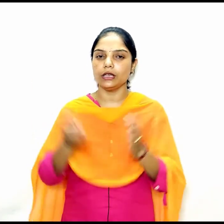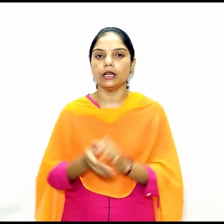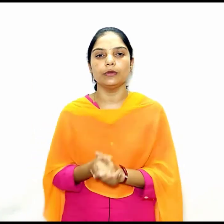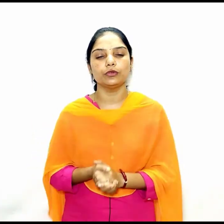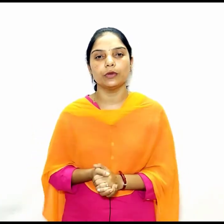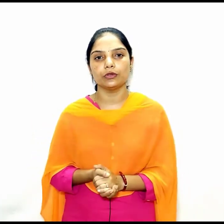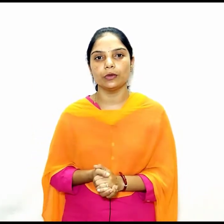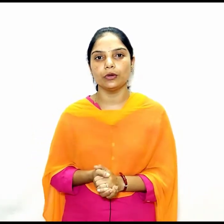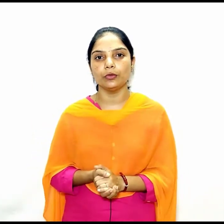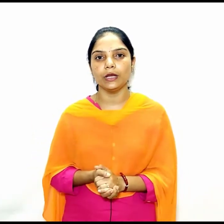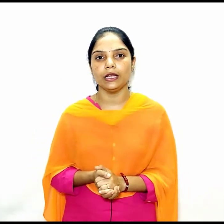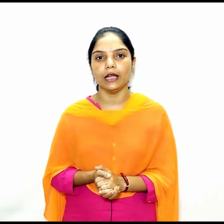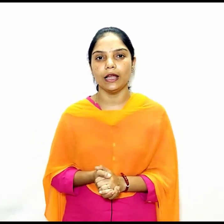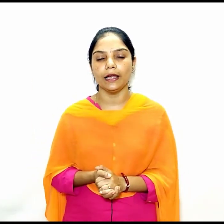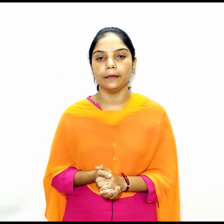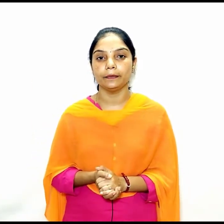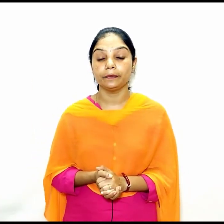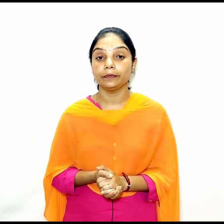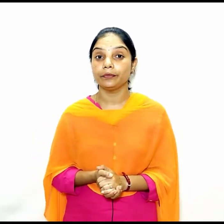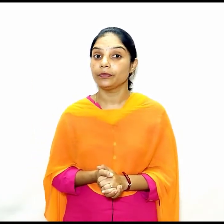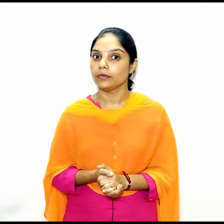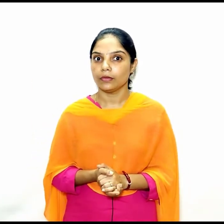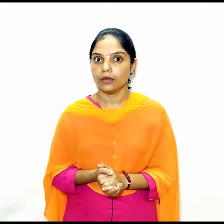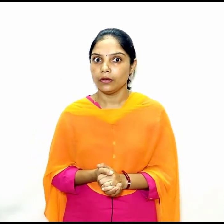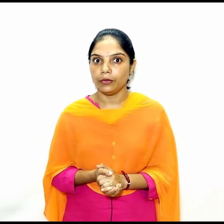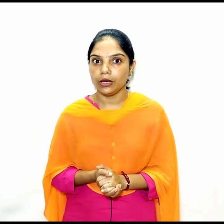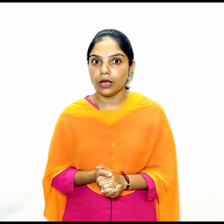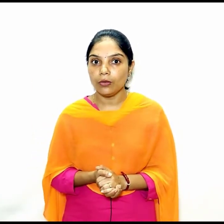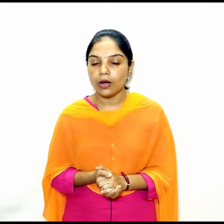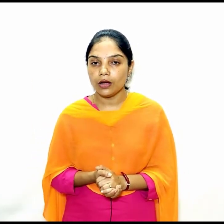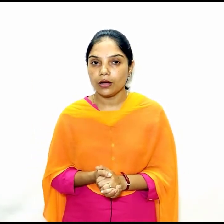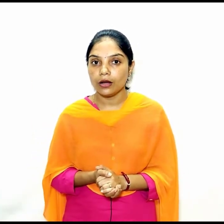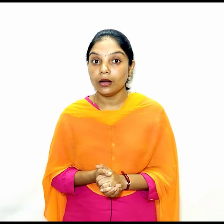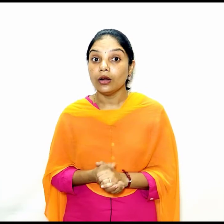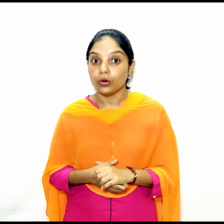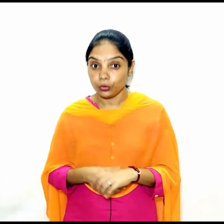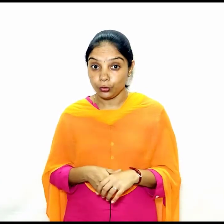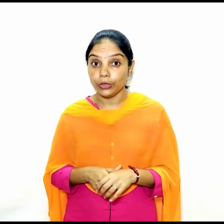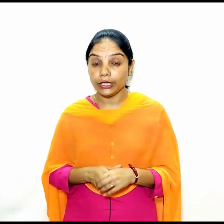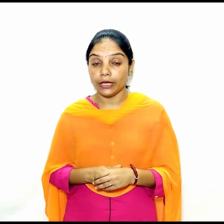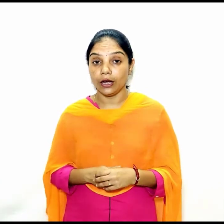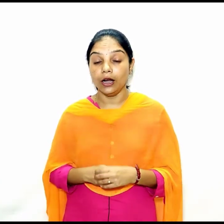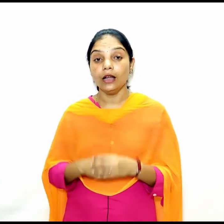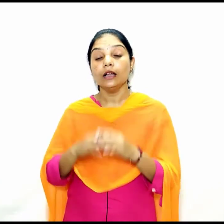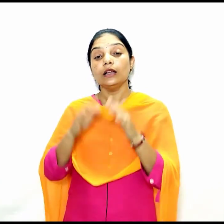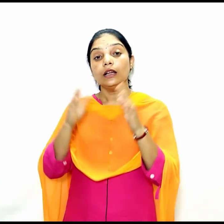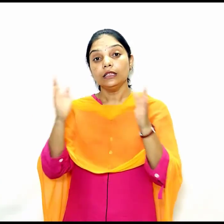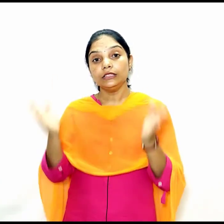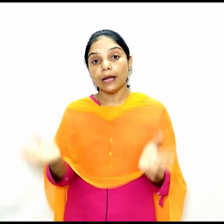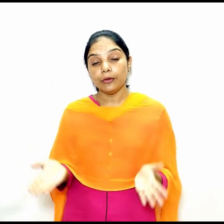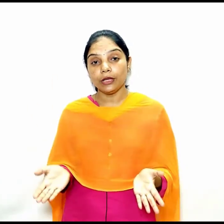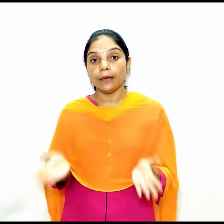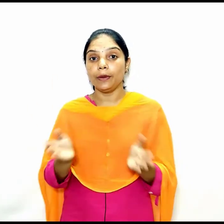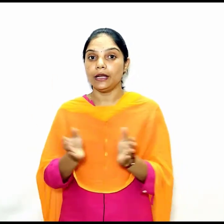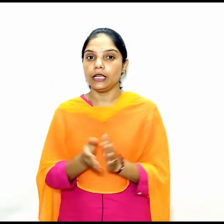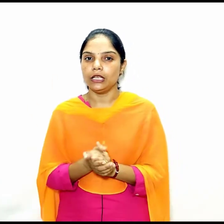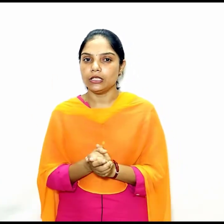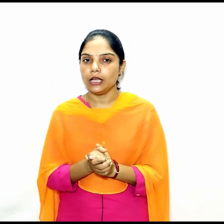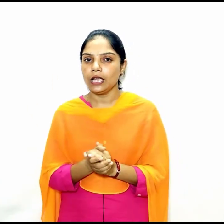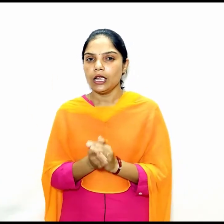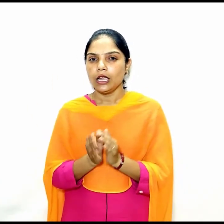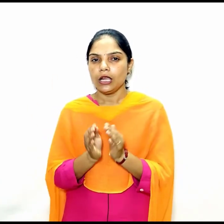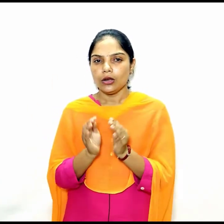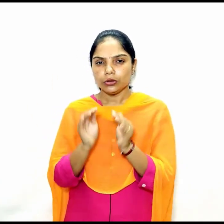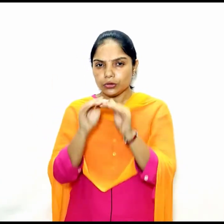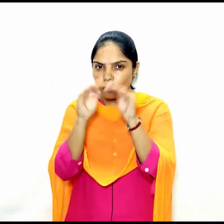क्यों इतनी ठंड में सुबह सुबह घूमने निकल आया। फिर क्या हुआ? उन्होंने देखा जामुन के पेड़ के